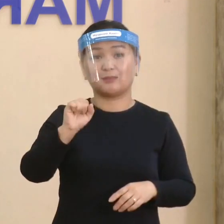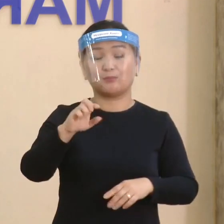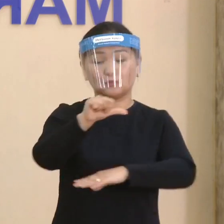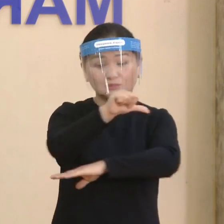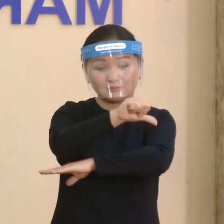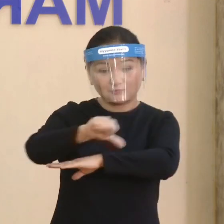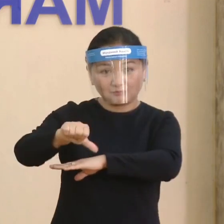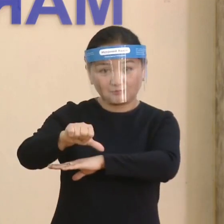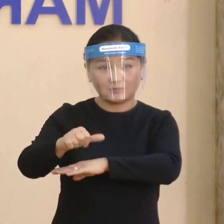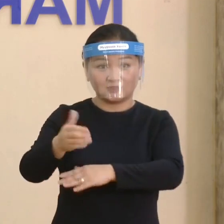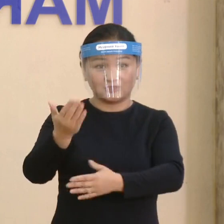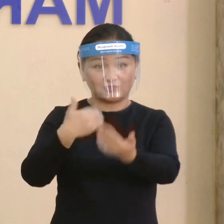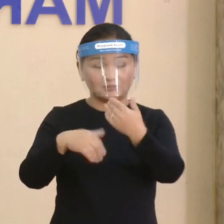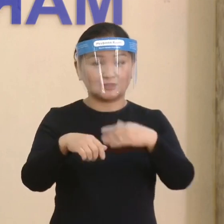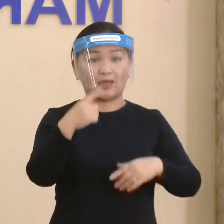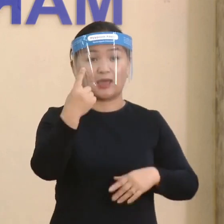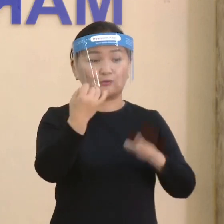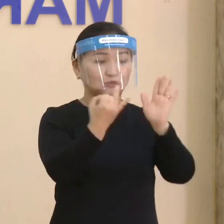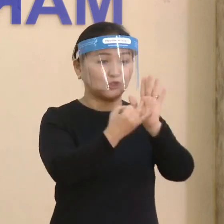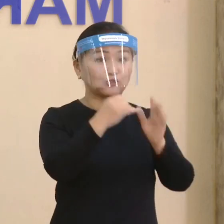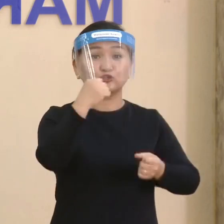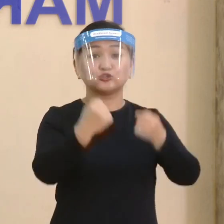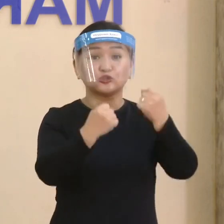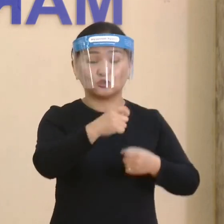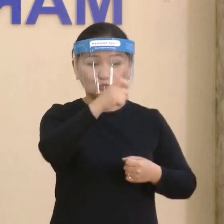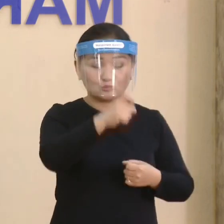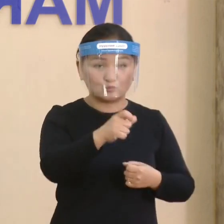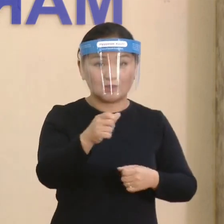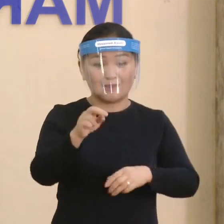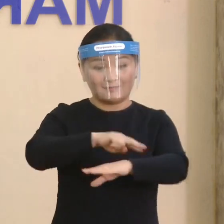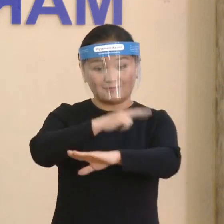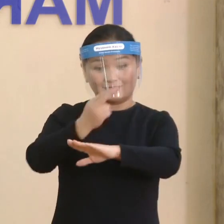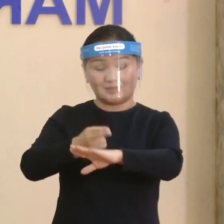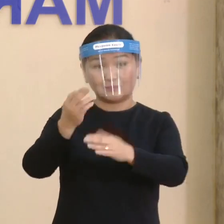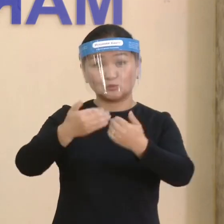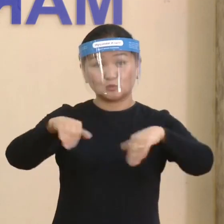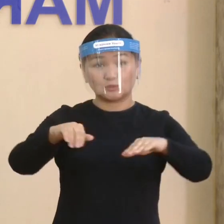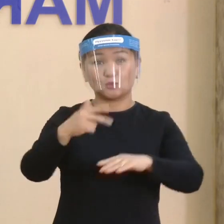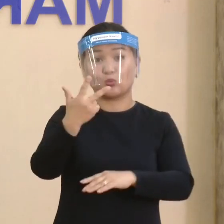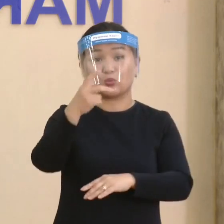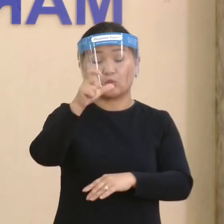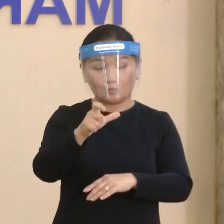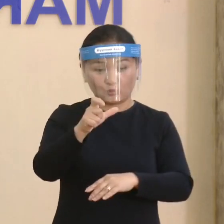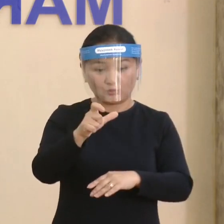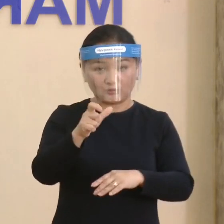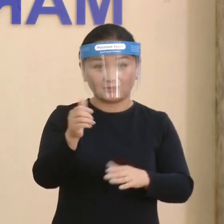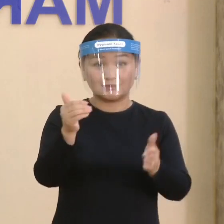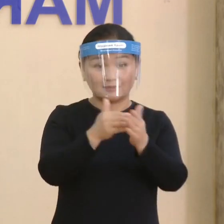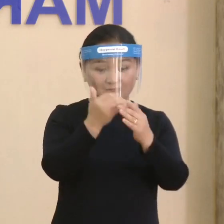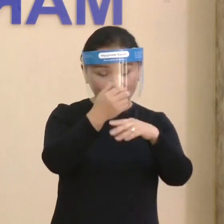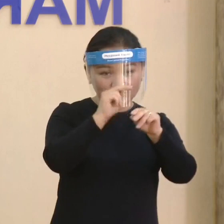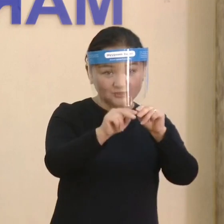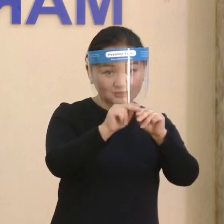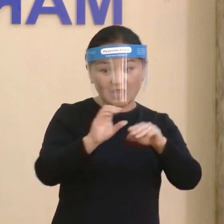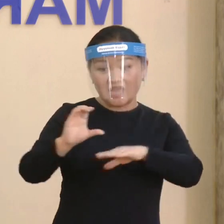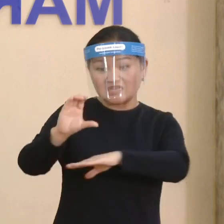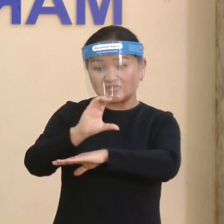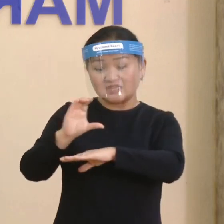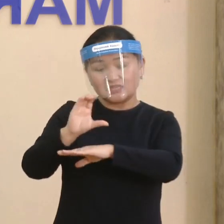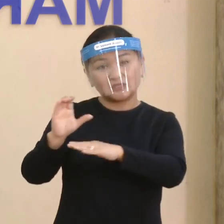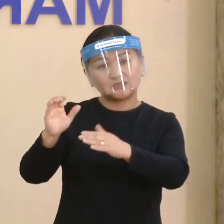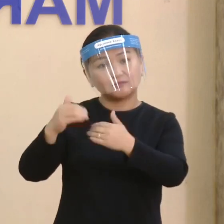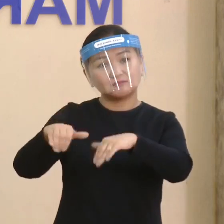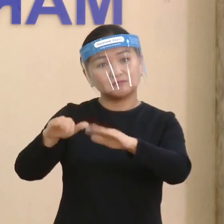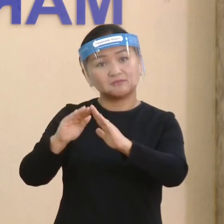жолоочин шинжилгээ. За Дархан Уул аймагт тусгаарлагдад байсан 3 хүний шинжилгээ. Мөн одоо Сэлэнг аймагт Сэжигтэд тусгаарлагдсан 1